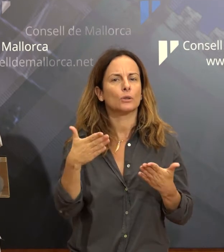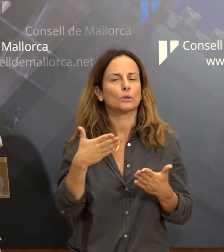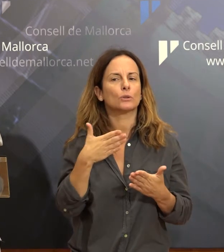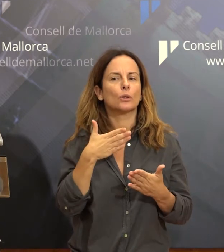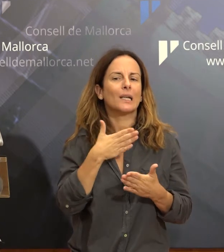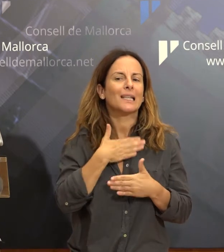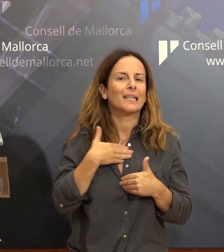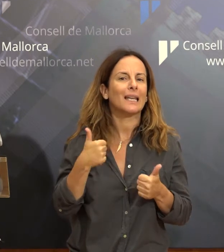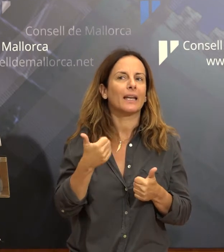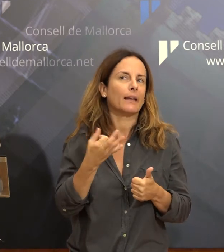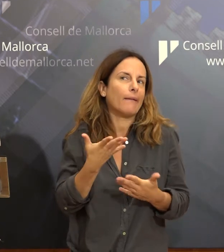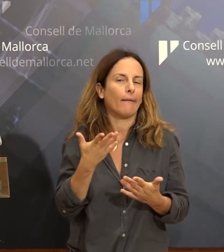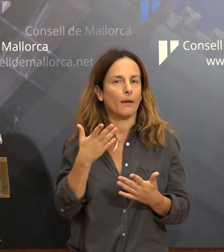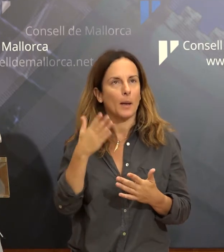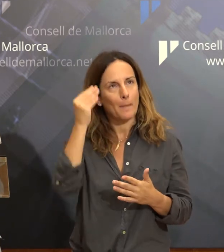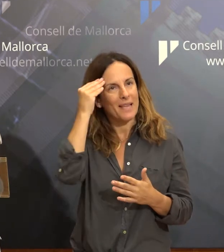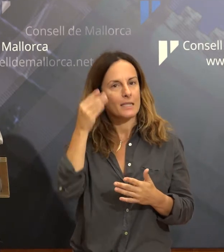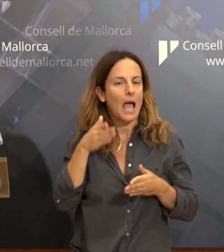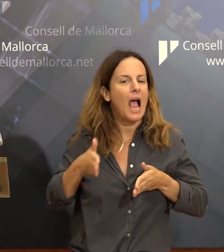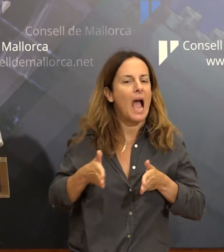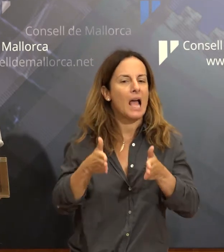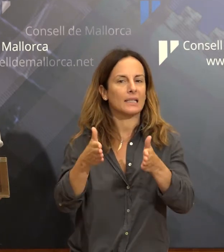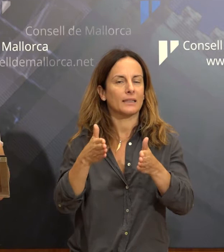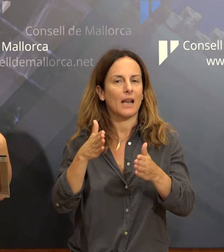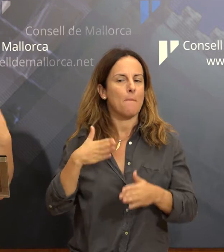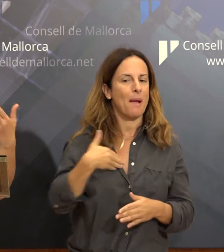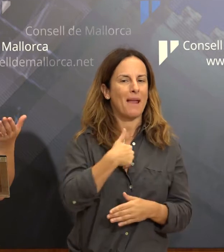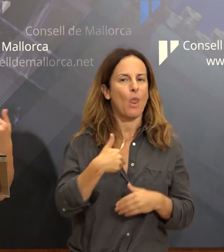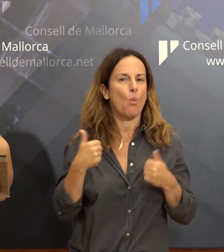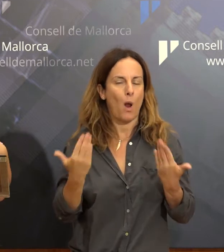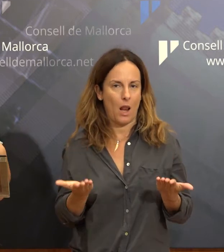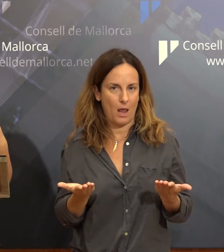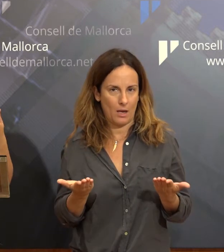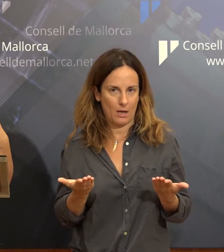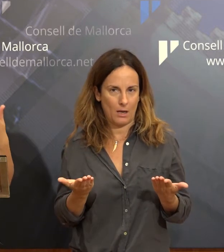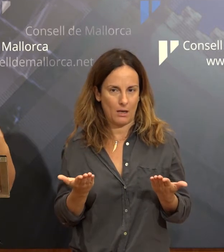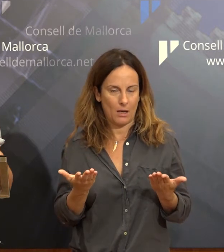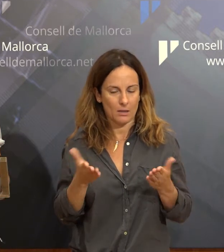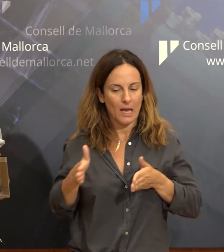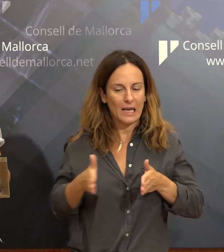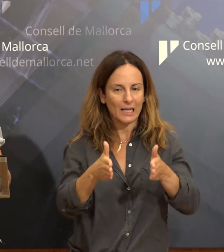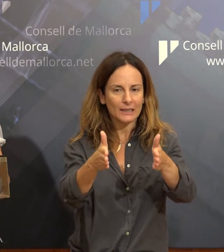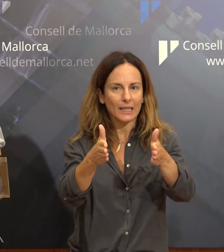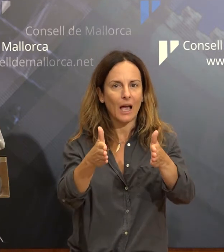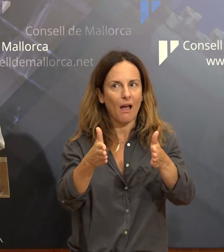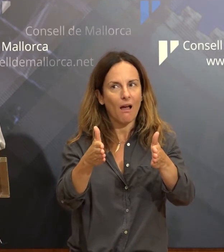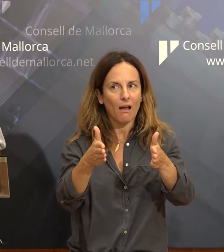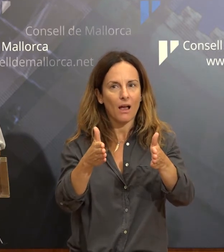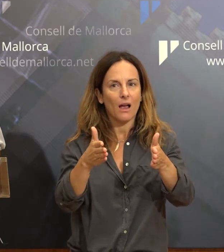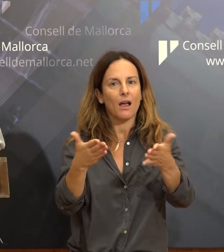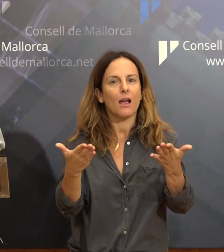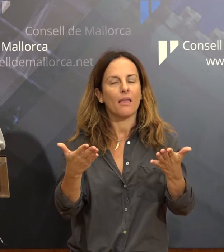que havia de fer una carretera, què era que la carretera havia de tenir cap a ells. I